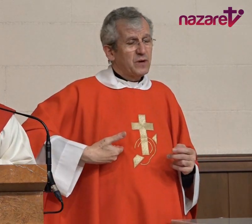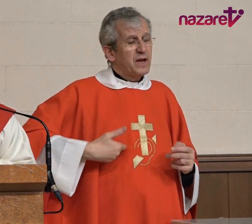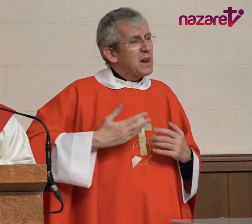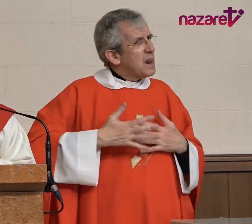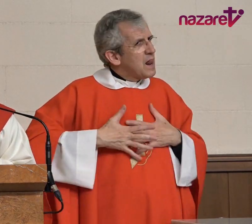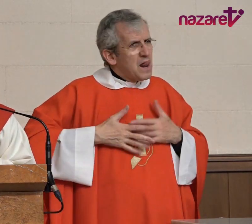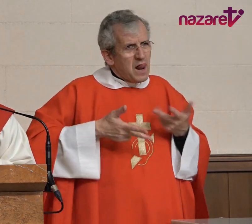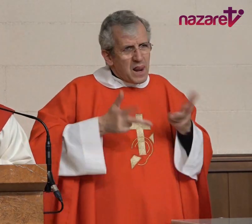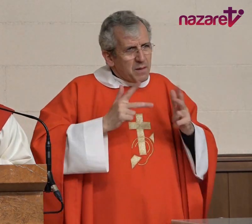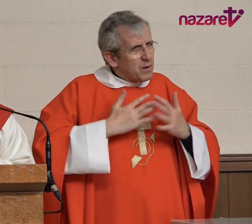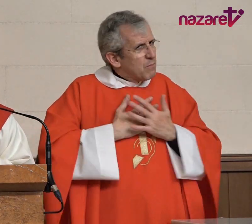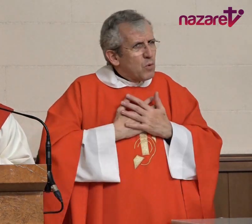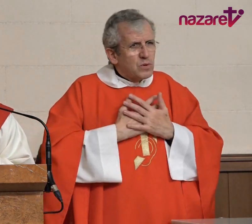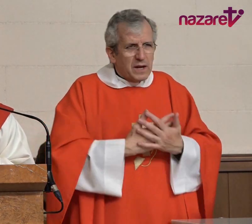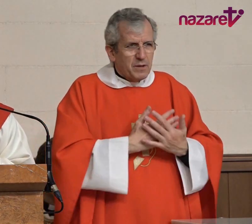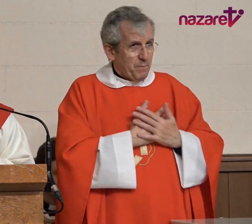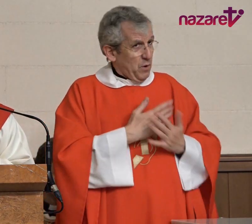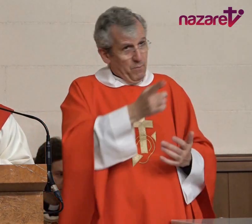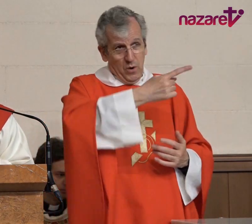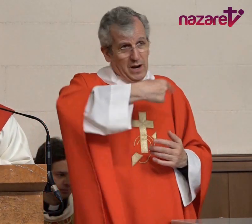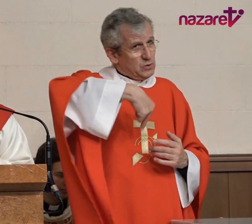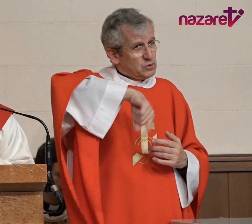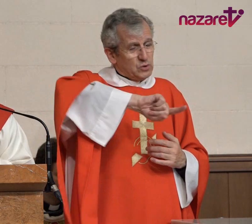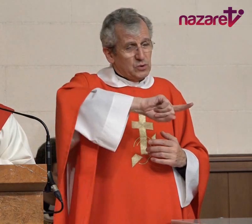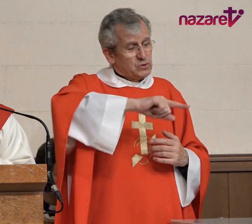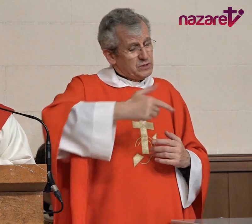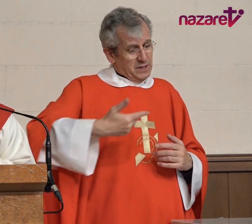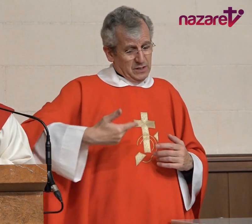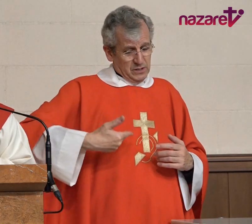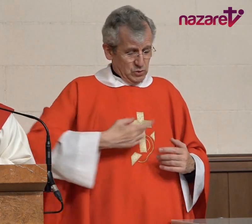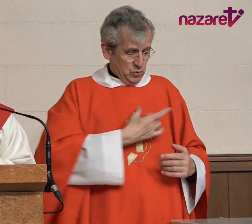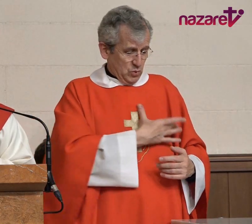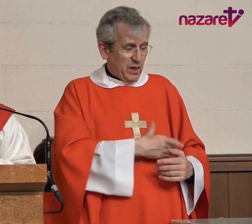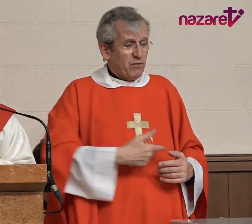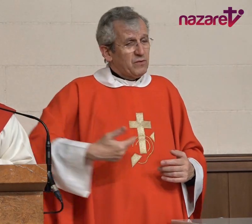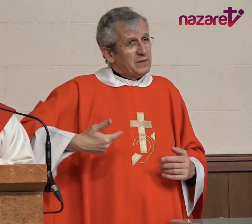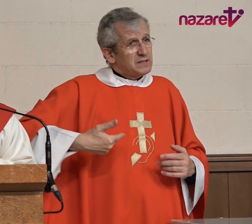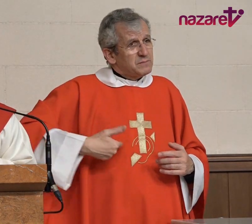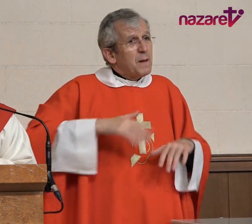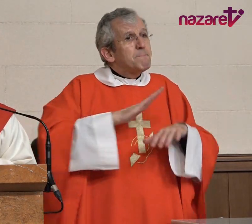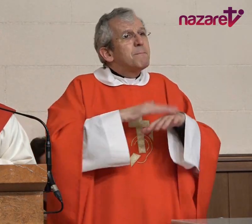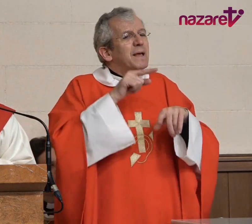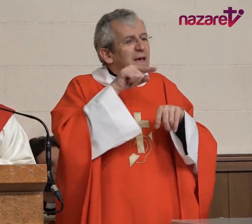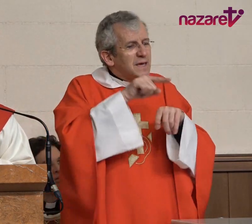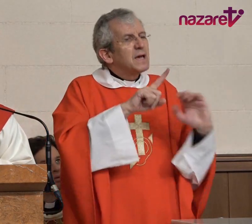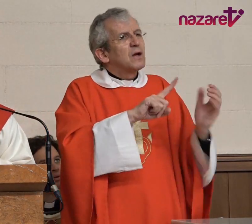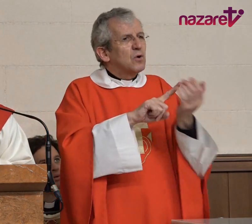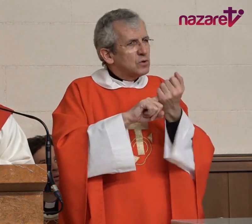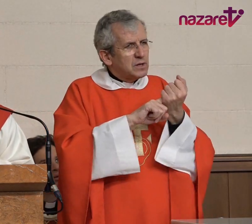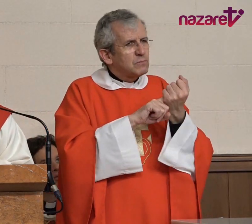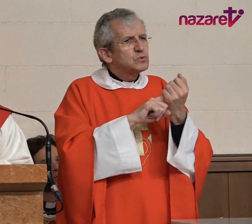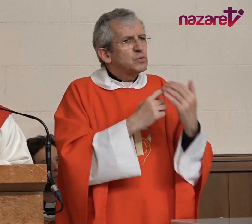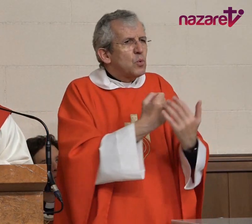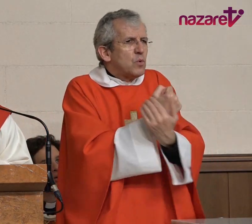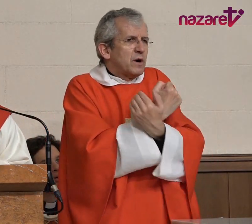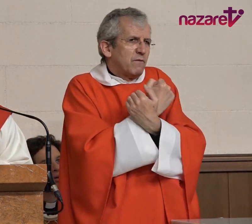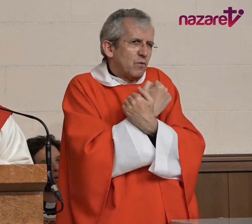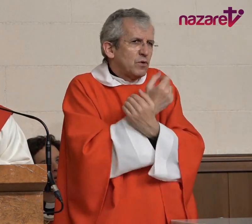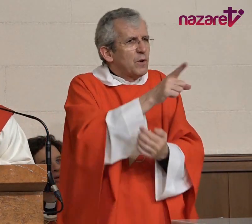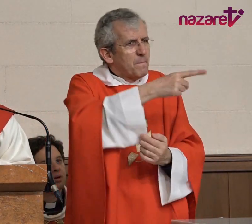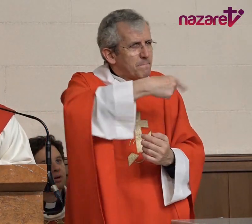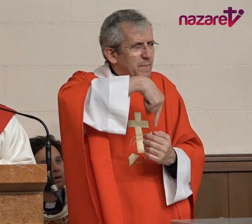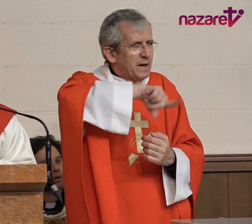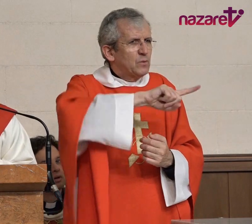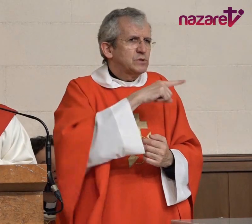y voluntariamente, por amor a nosotros, se deja traspasar su corazón para que allí encontremos un refugio para nuestro dolor.